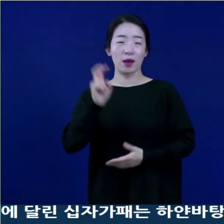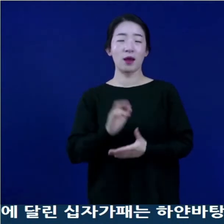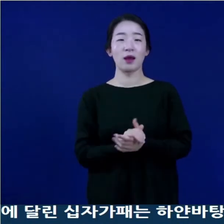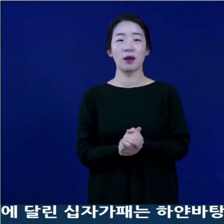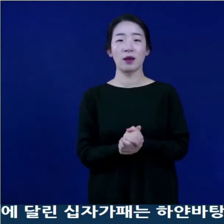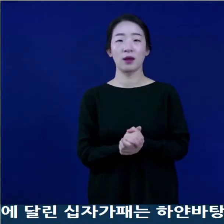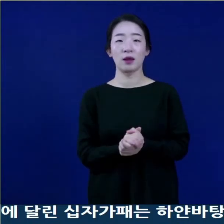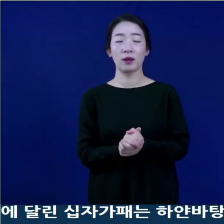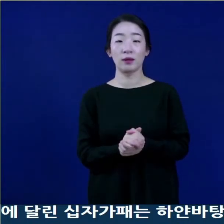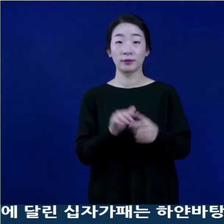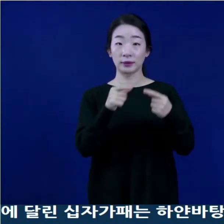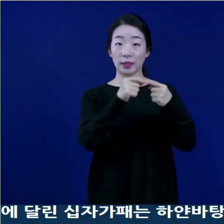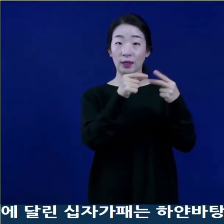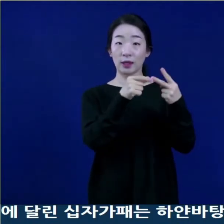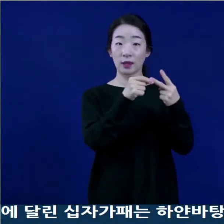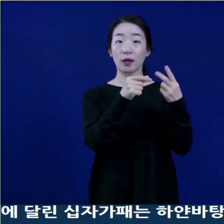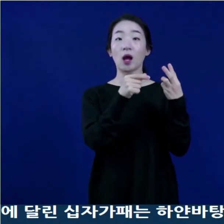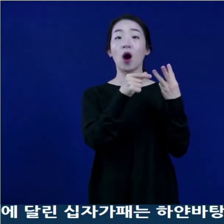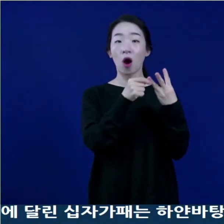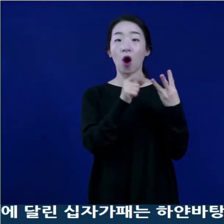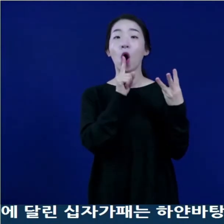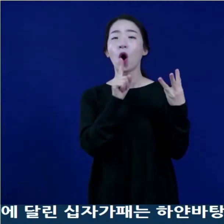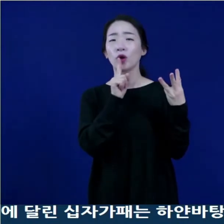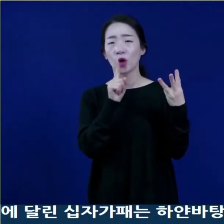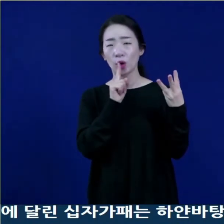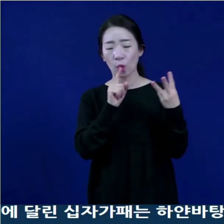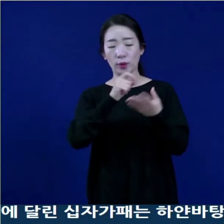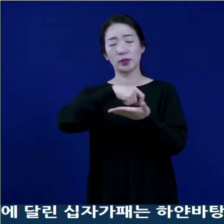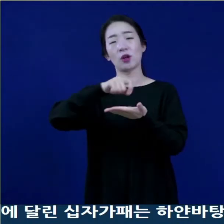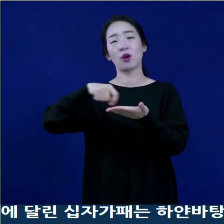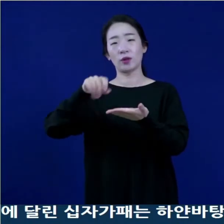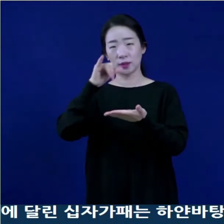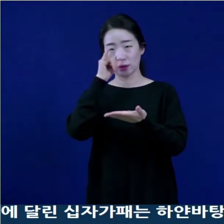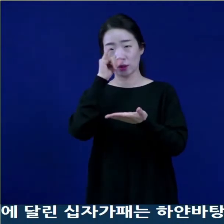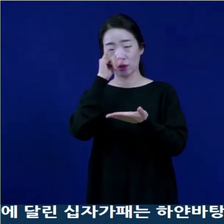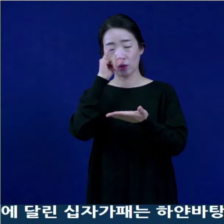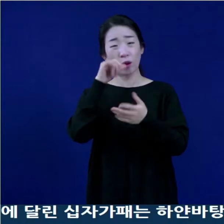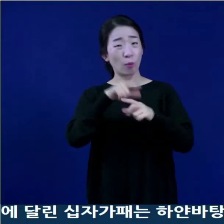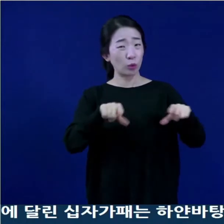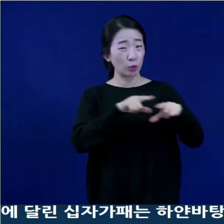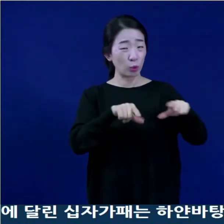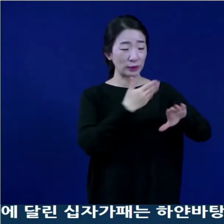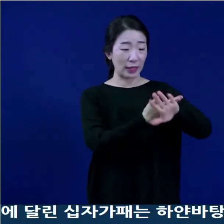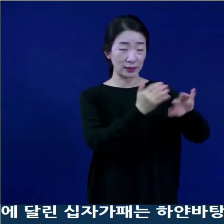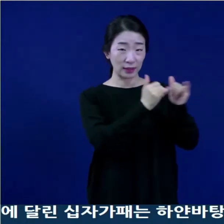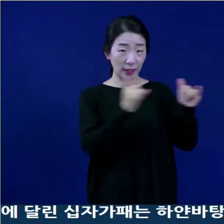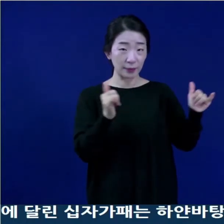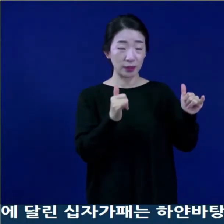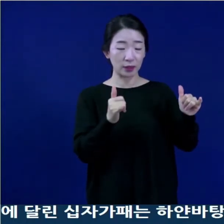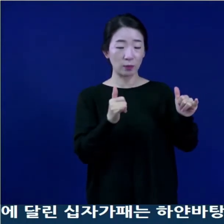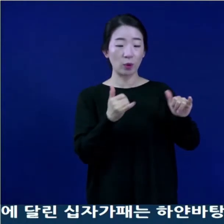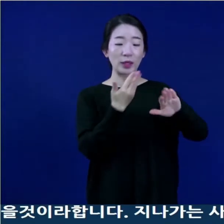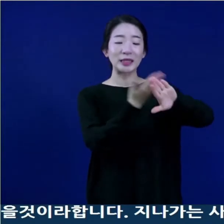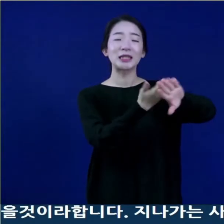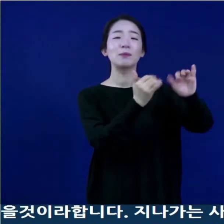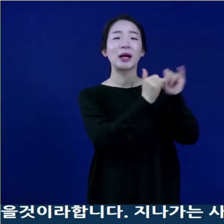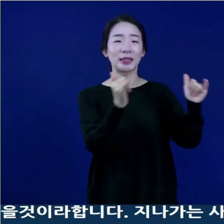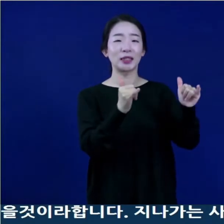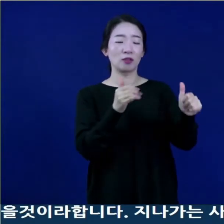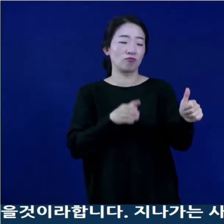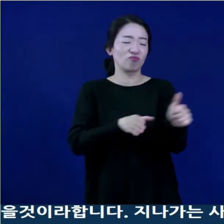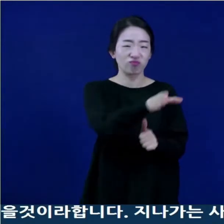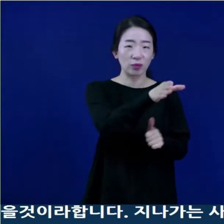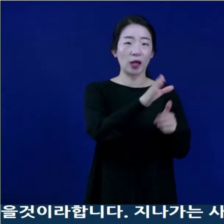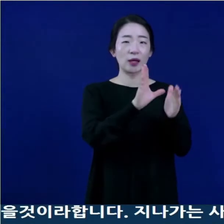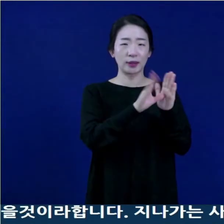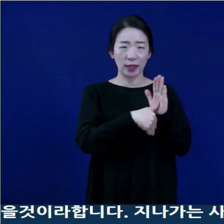세 가지 언어로 쓰여졌다, 이것도 이례적이죠. 보통 이제 유대인들, 이방인들을 위한 처형이 십자가이기